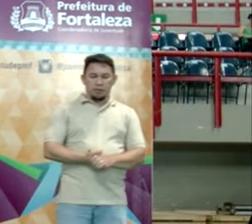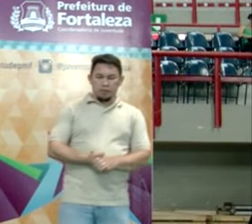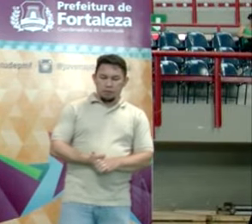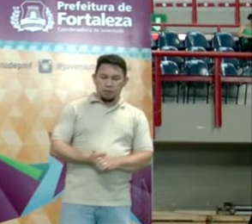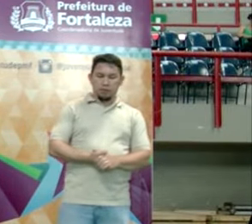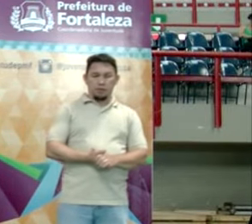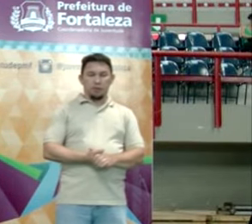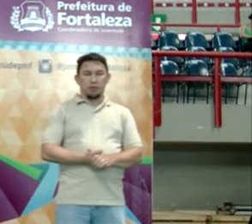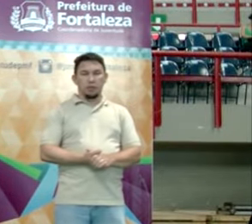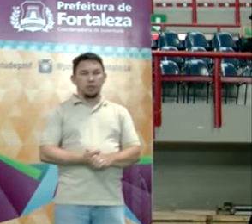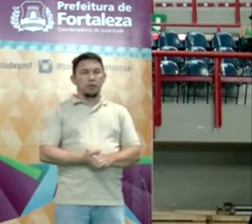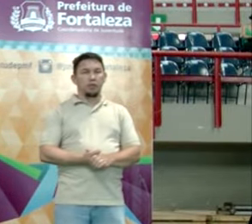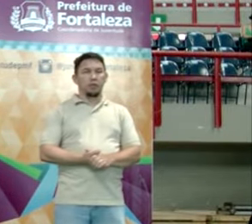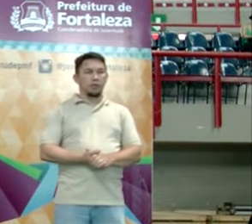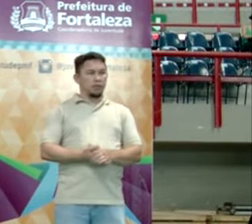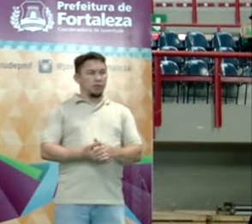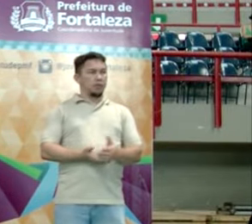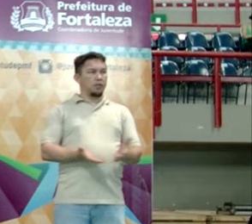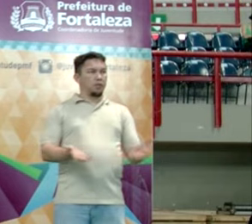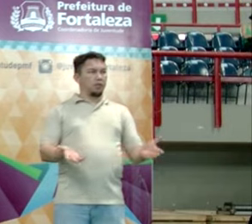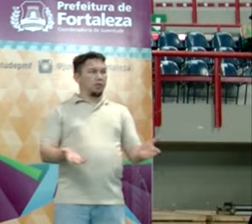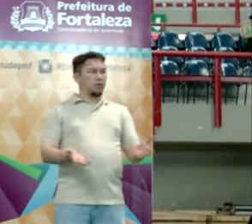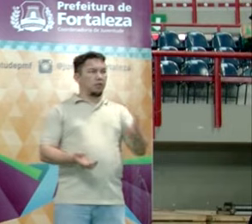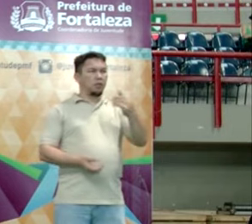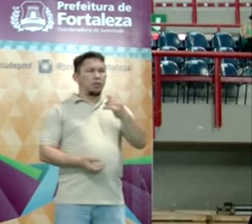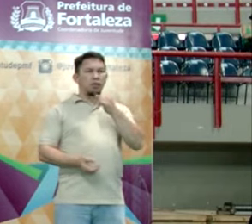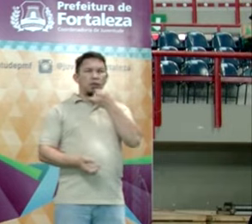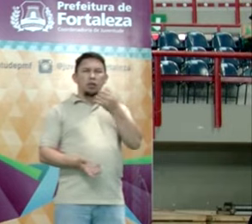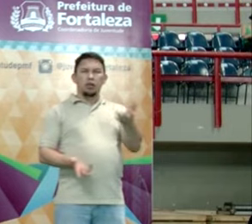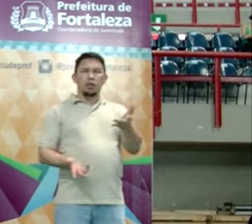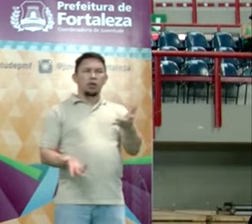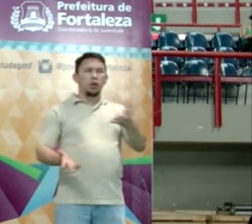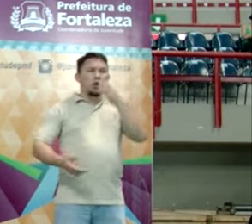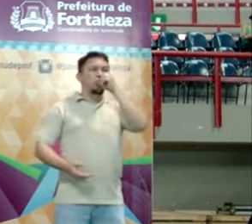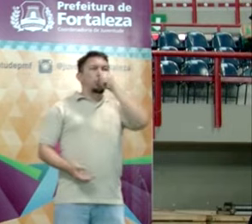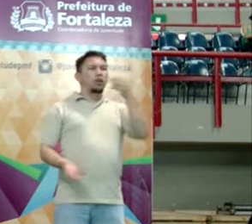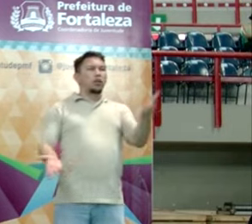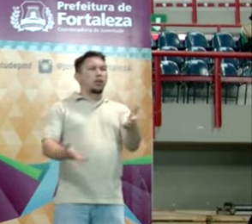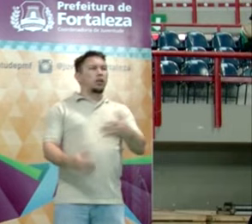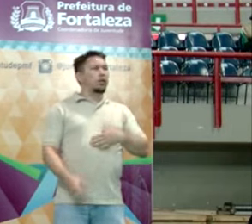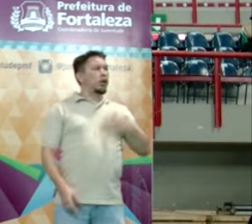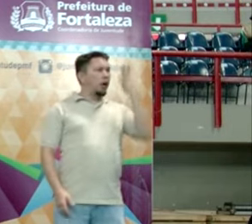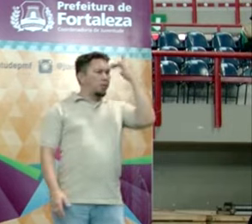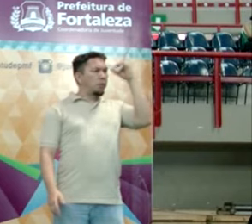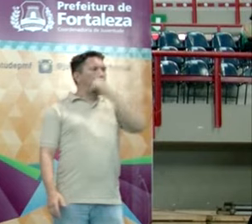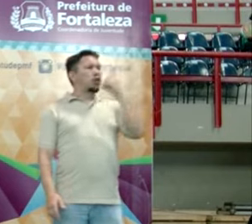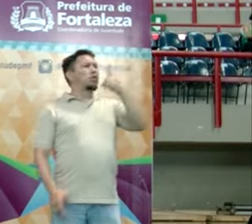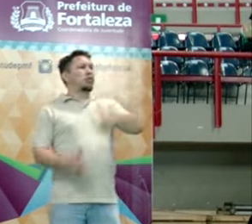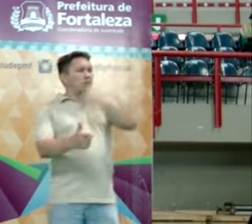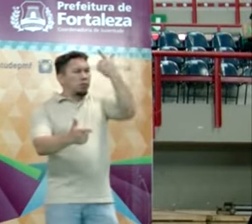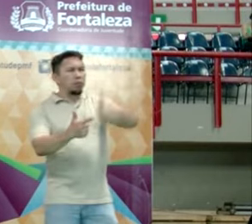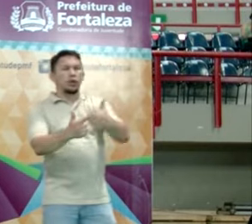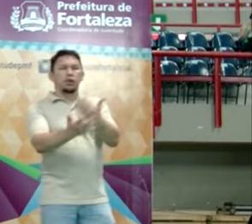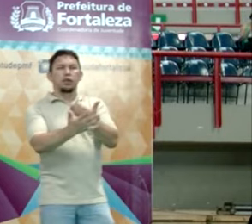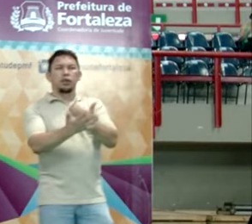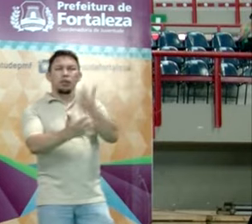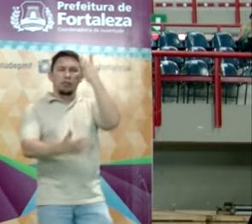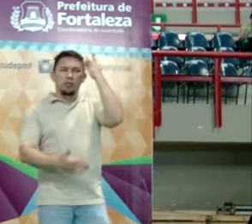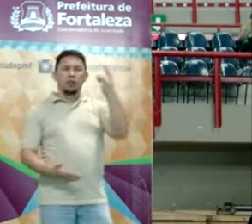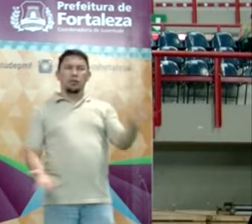Ânimo, gente. Ânimo. Hoje é sábado. Amanhã é domingo. Olha que coisa boa, mas tem mais aula